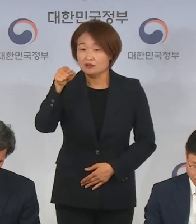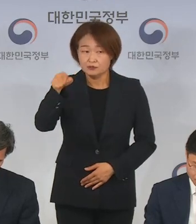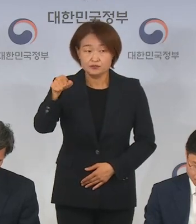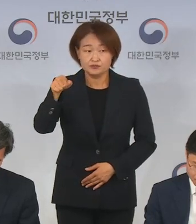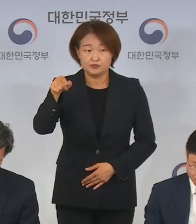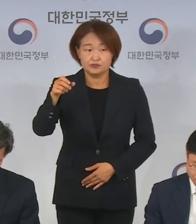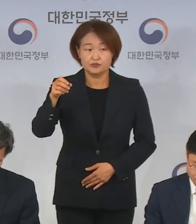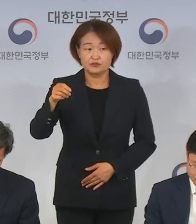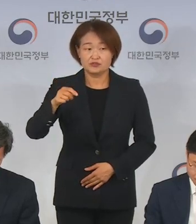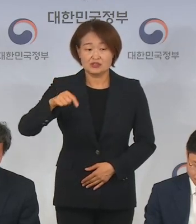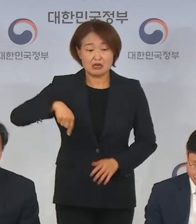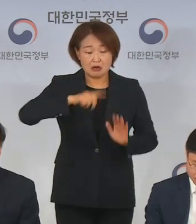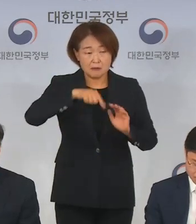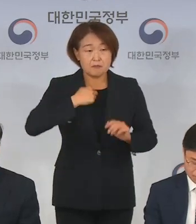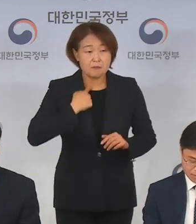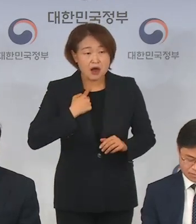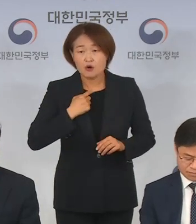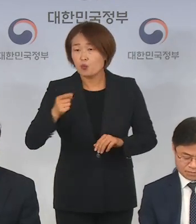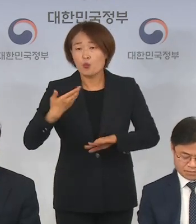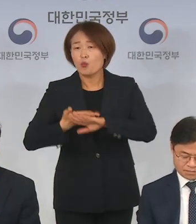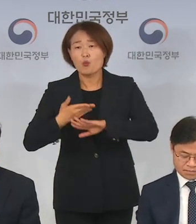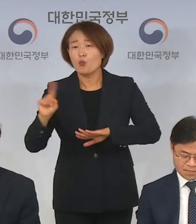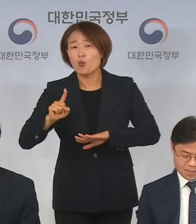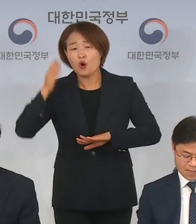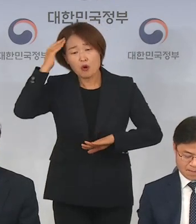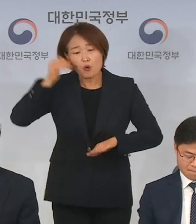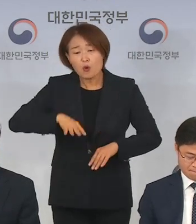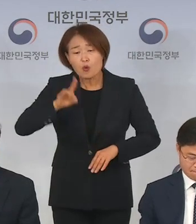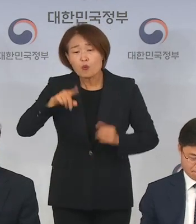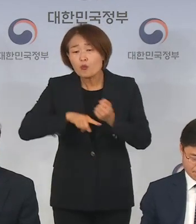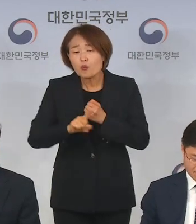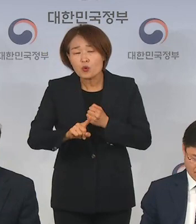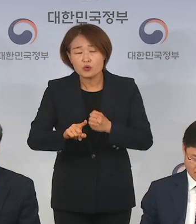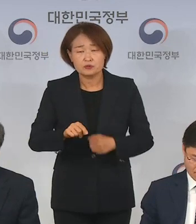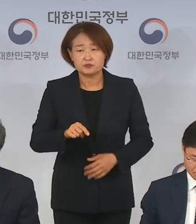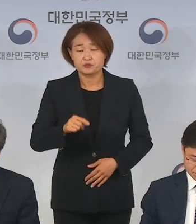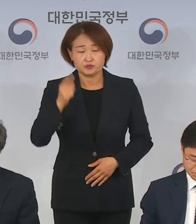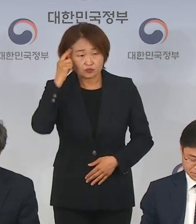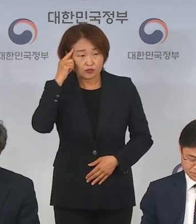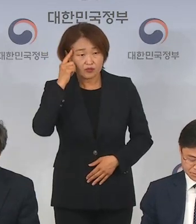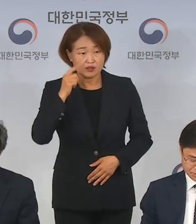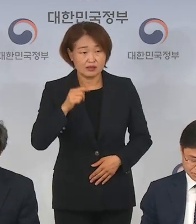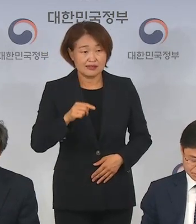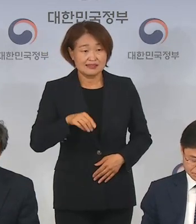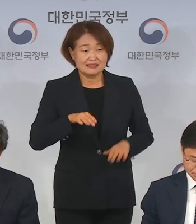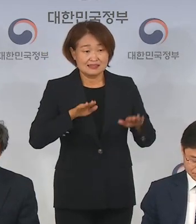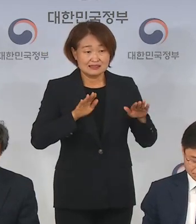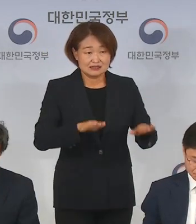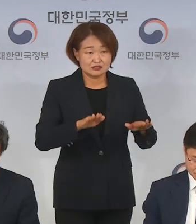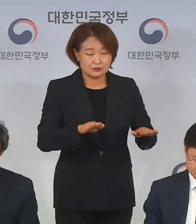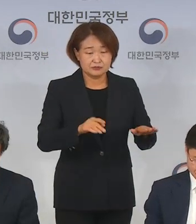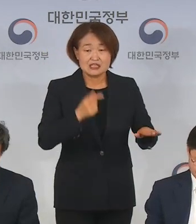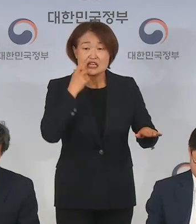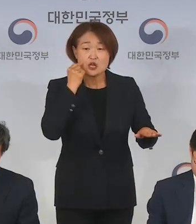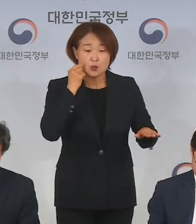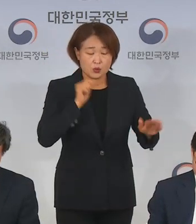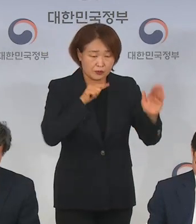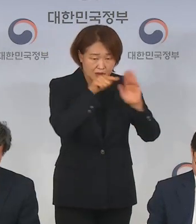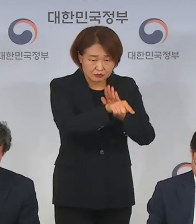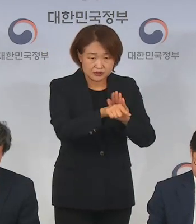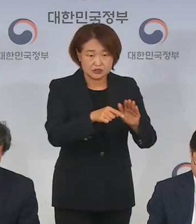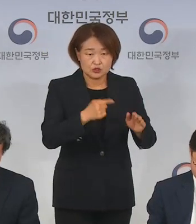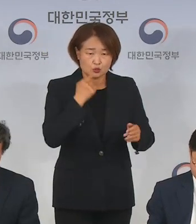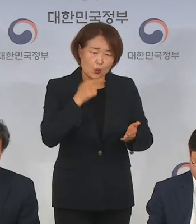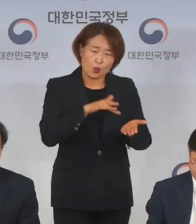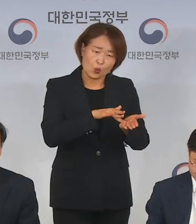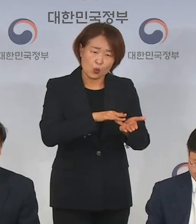갔다 왔던 것과 비교해서 무엇이 다른지 지금 알프스를 가서 이렇게 설비를 보고 오신다고 했는데